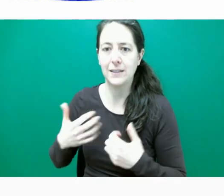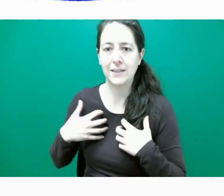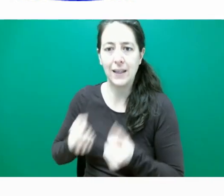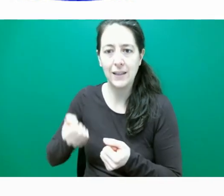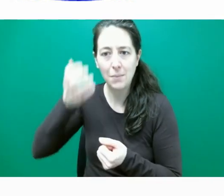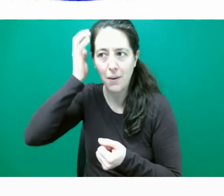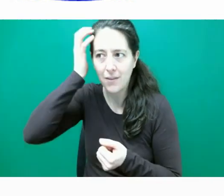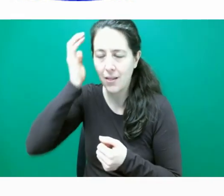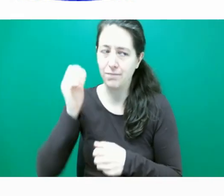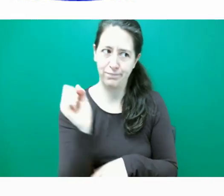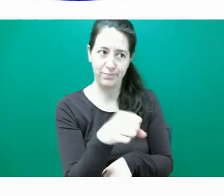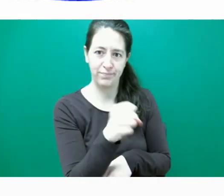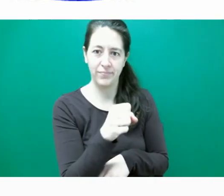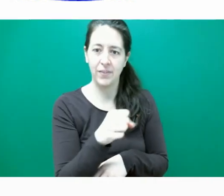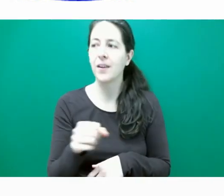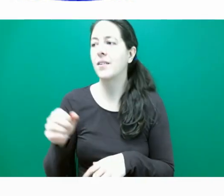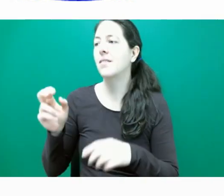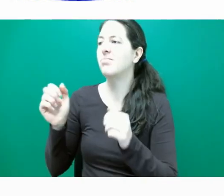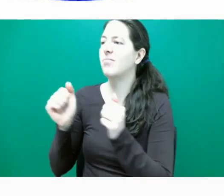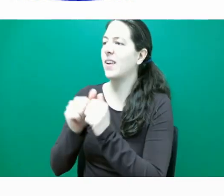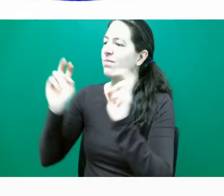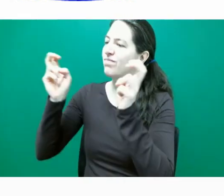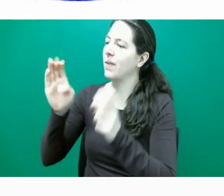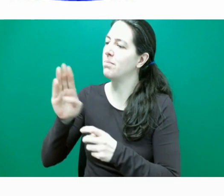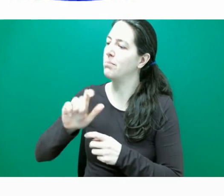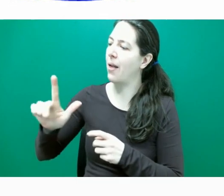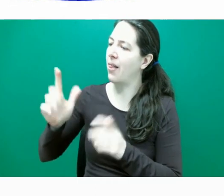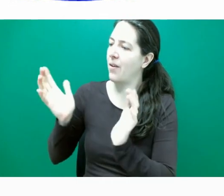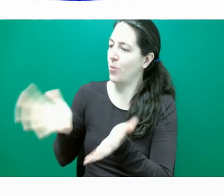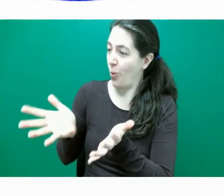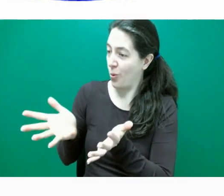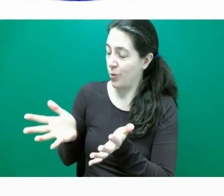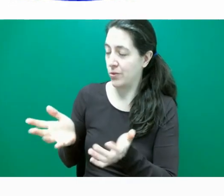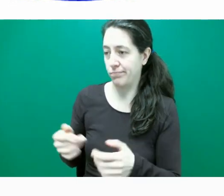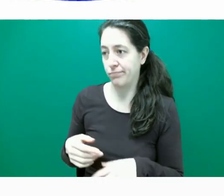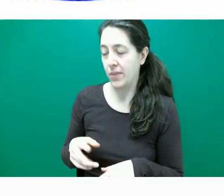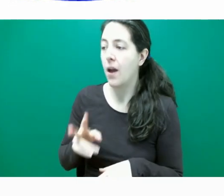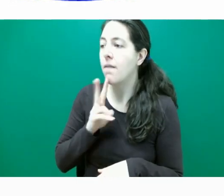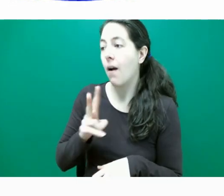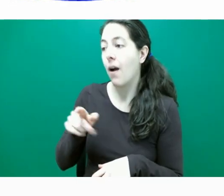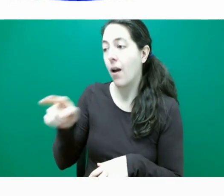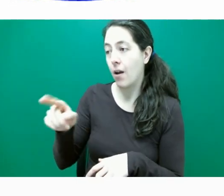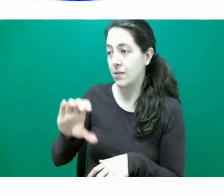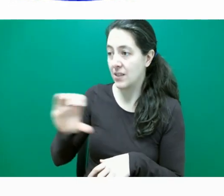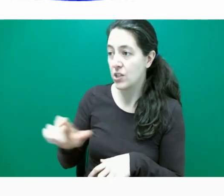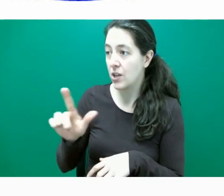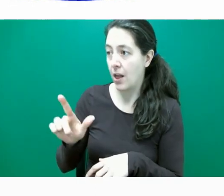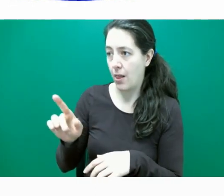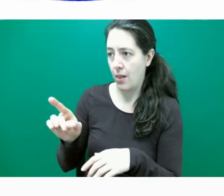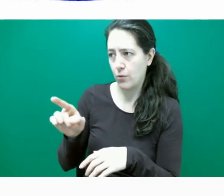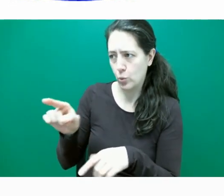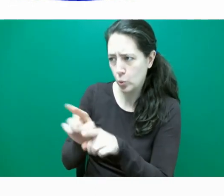Avec justement belle cause, eh bien, on a quand même aussi chez vous au Consortium Centre-Jules Léger